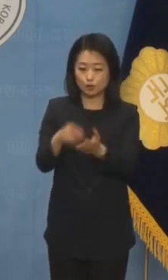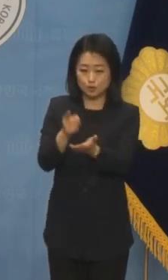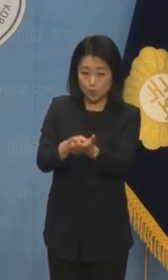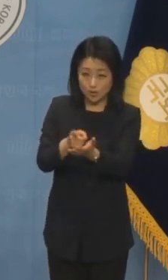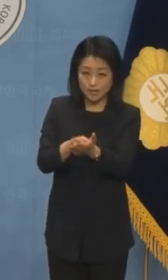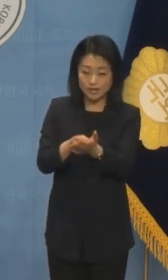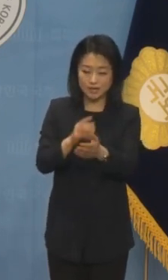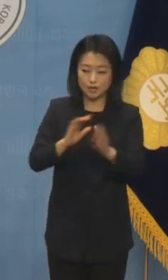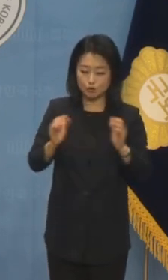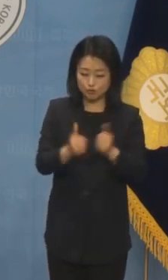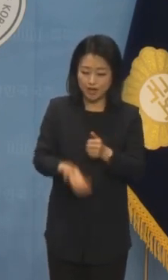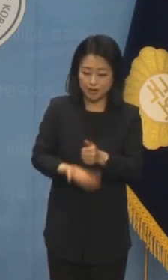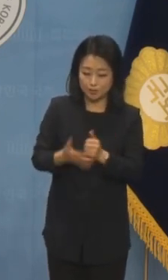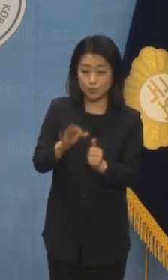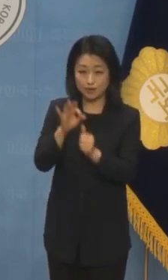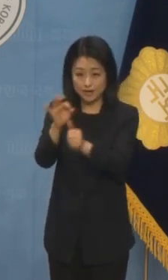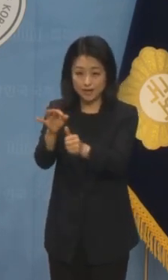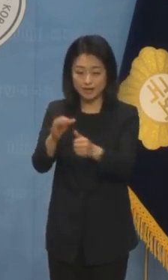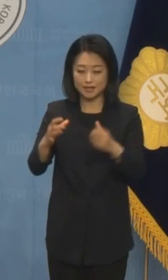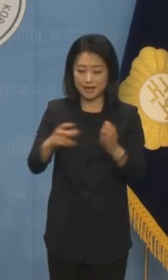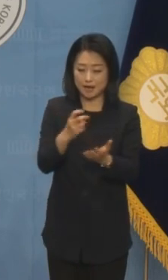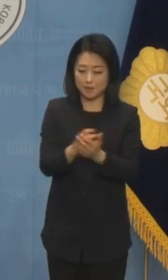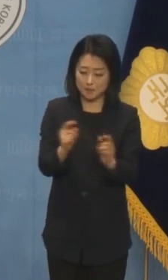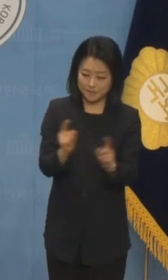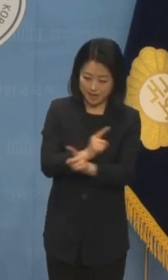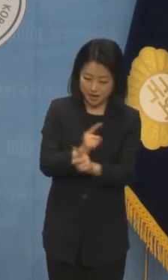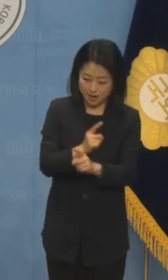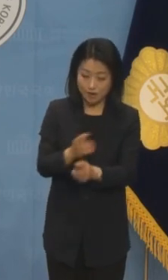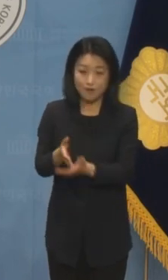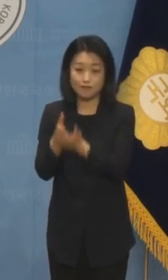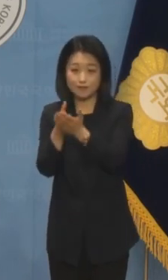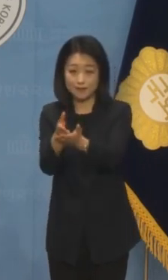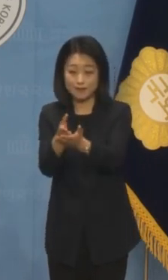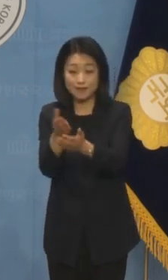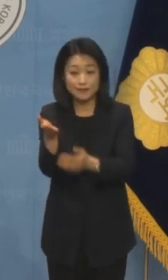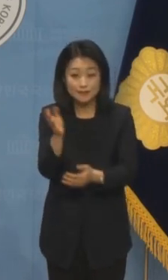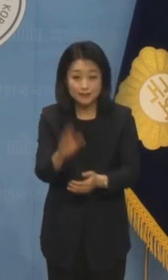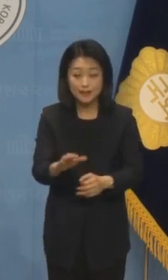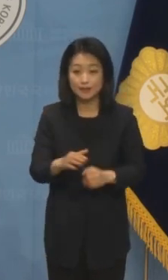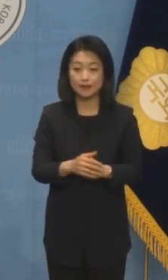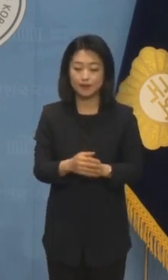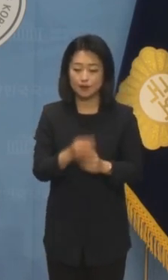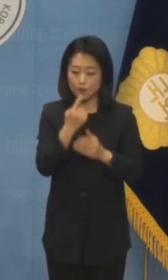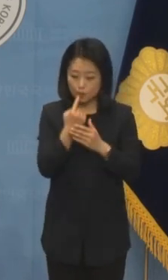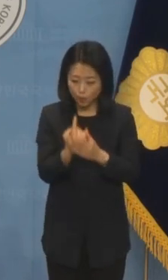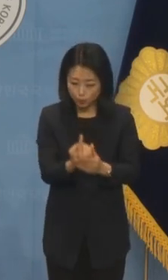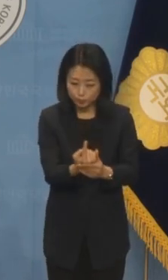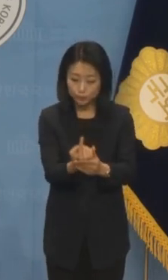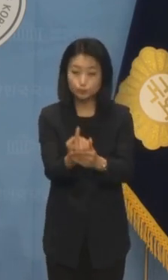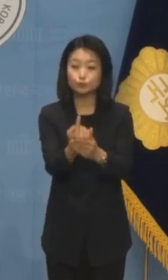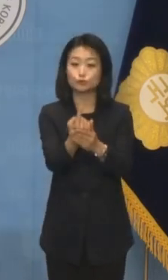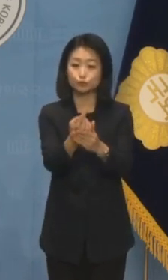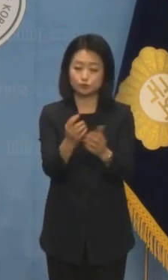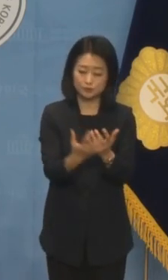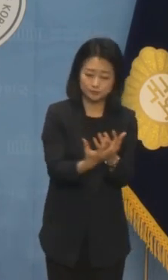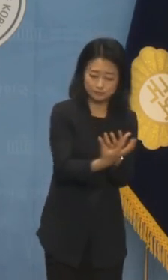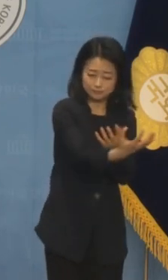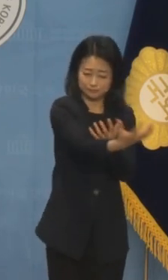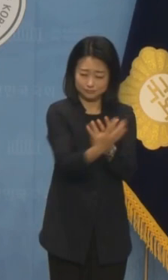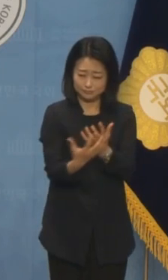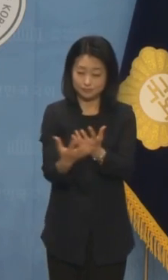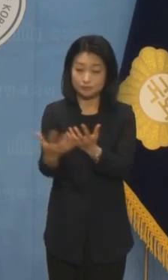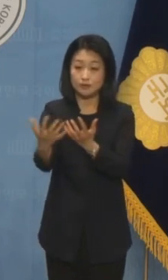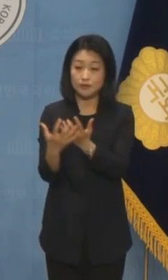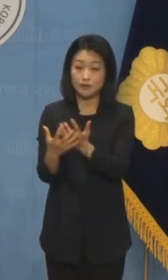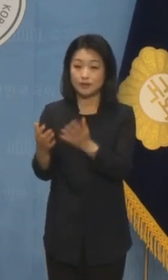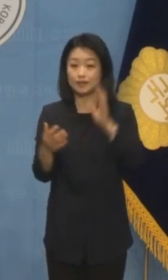추천 총리 및 개헌을 주장하기도 했습니다. 그러나 광장의 촛불 민심은 대통령 퇴진과